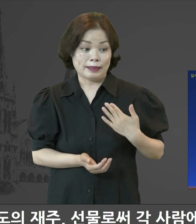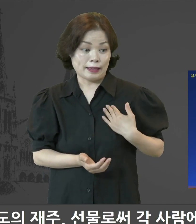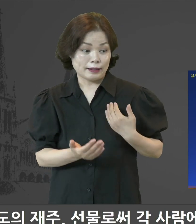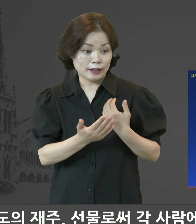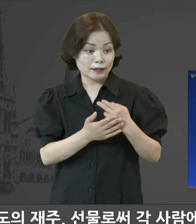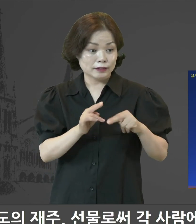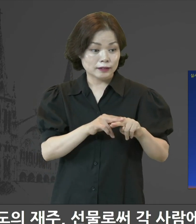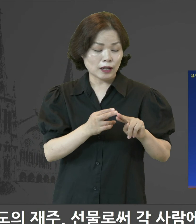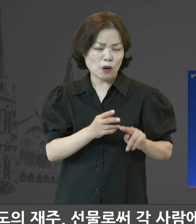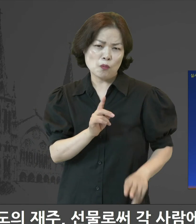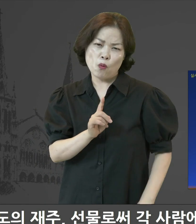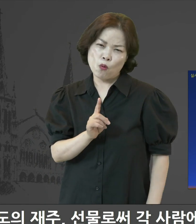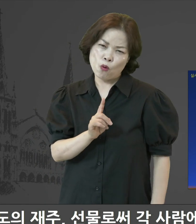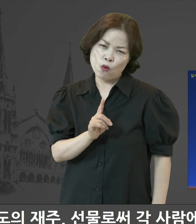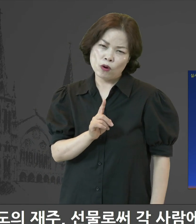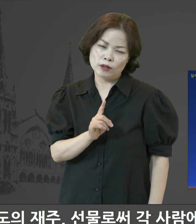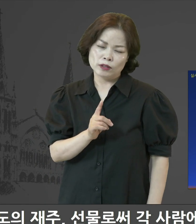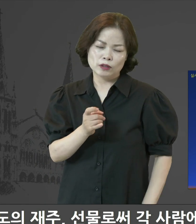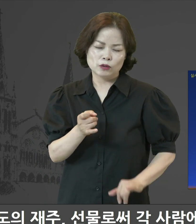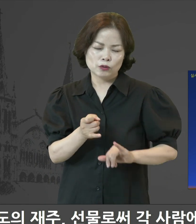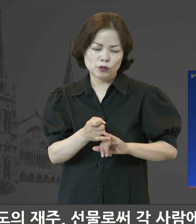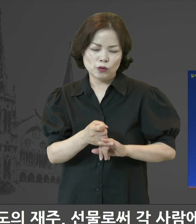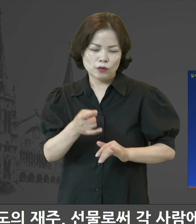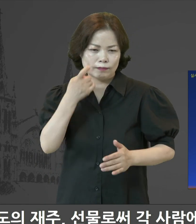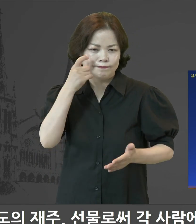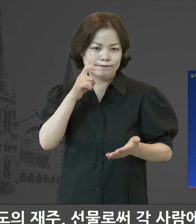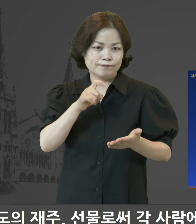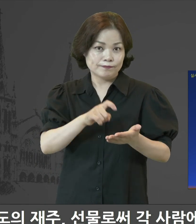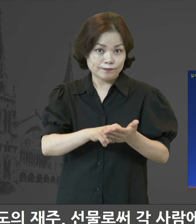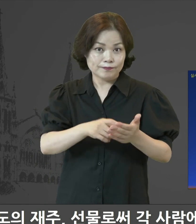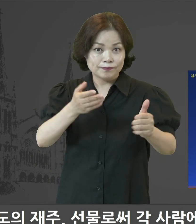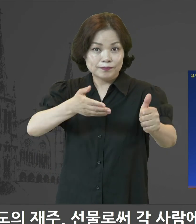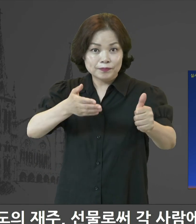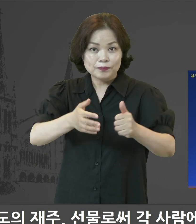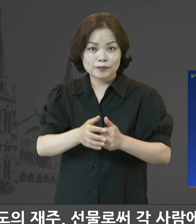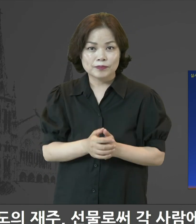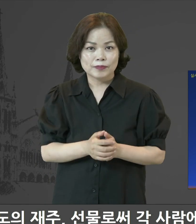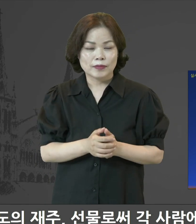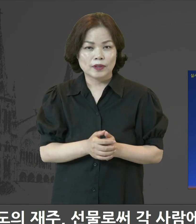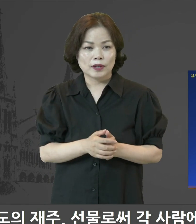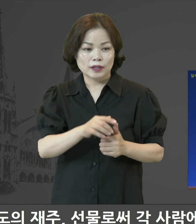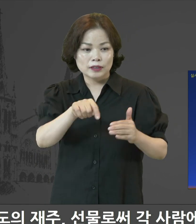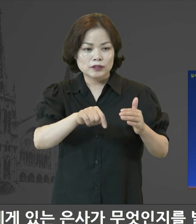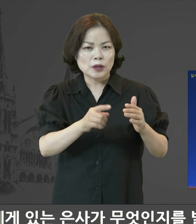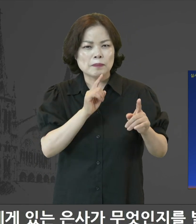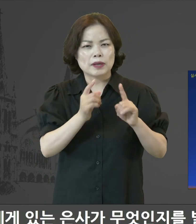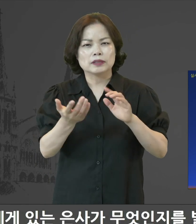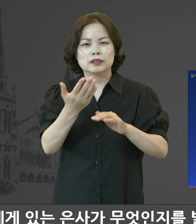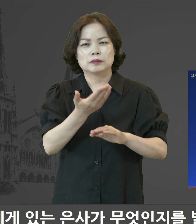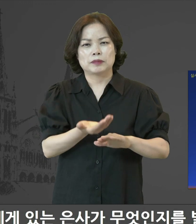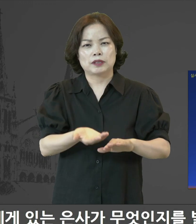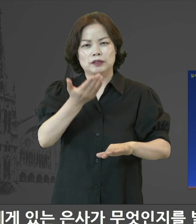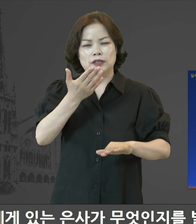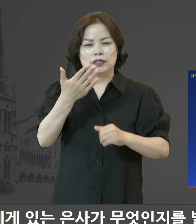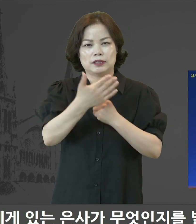은사가 무엇인지를 꼭 발견하셨으면 좋겠습니다. 그리고 그 위에 말씀의 은혜를